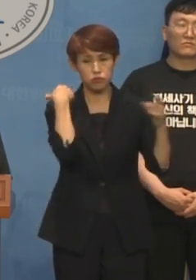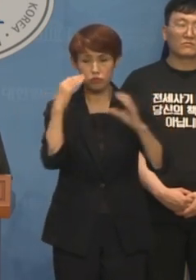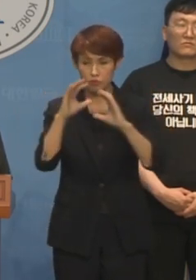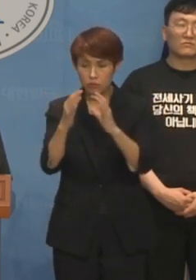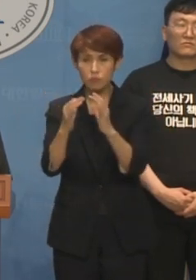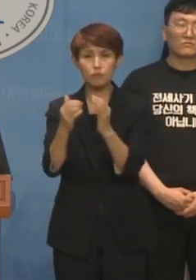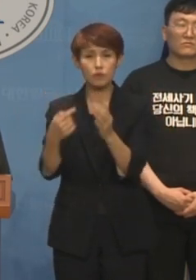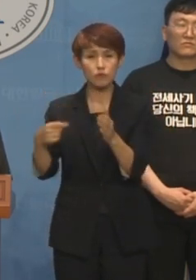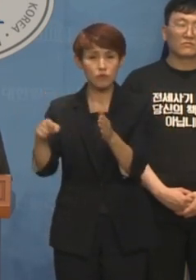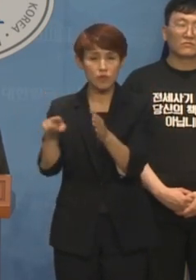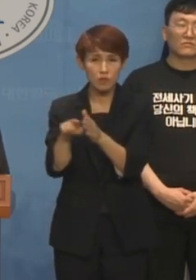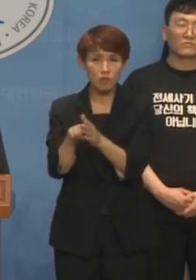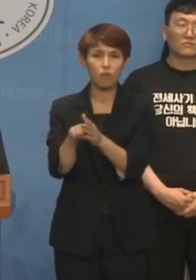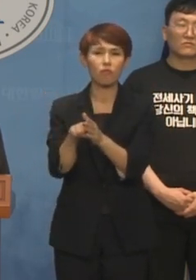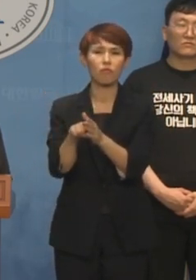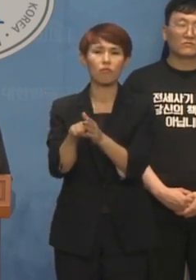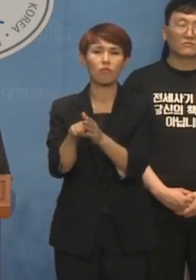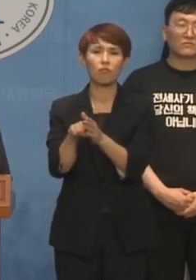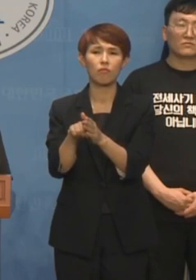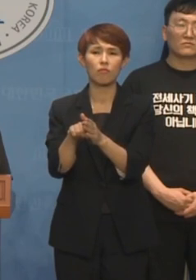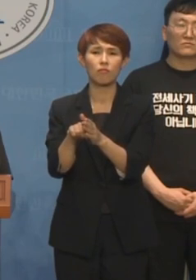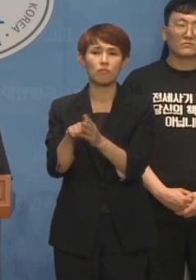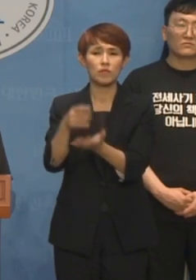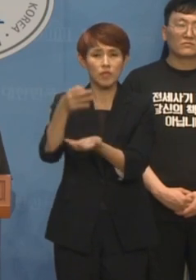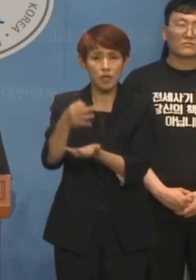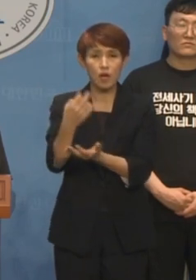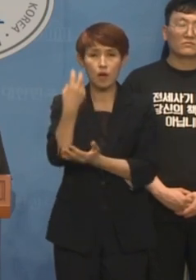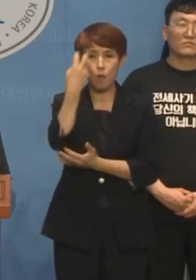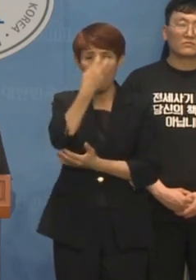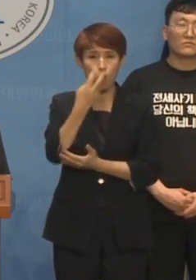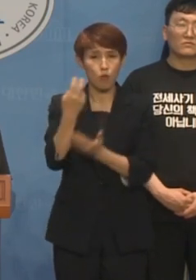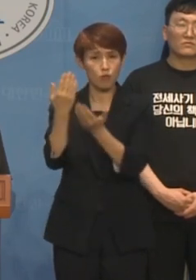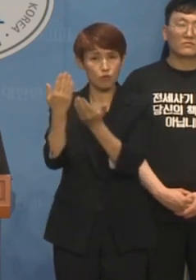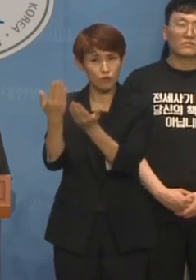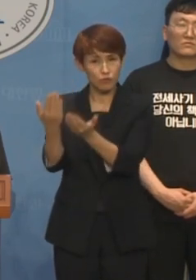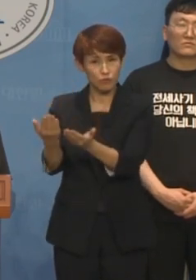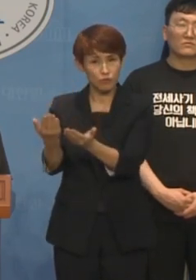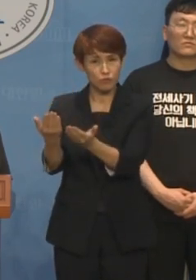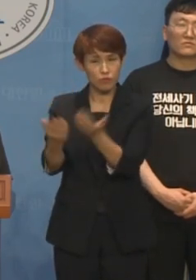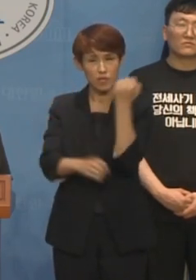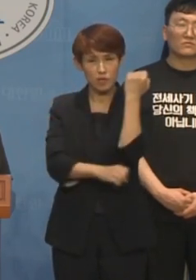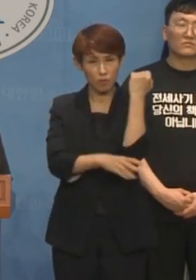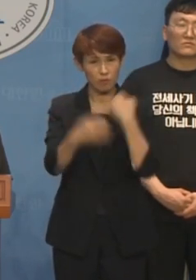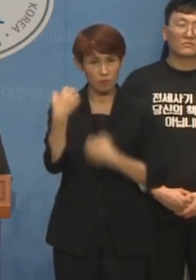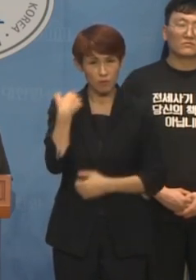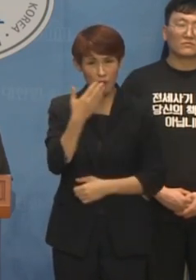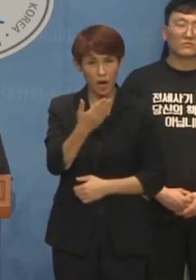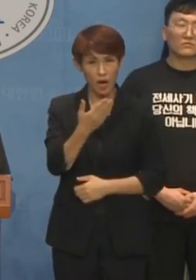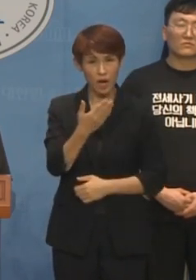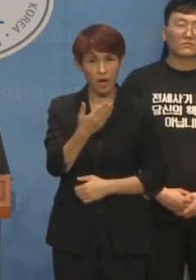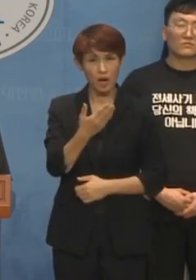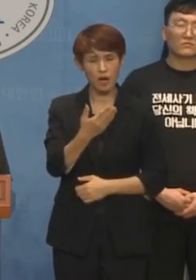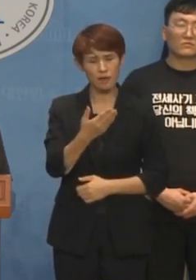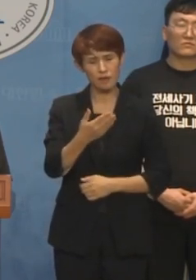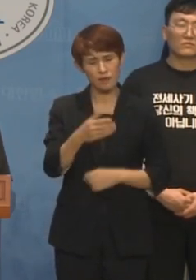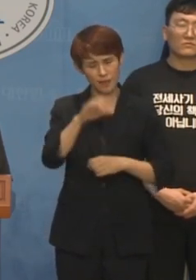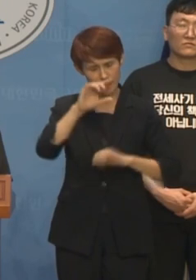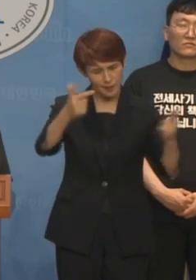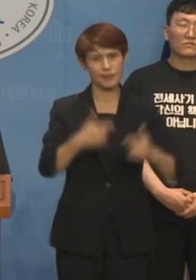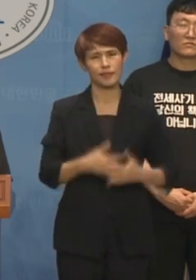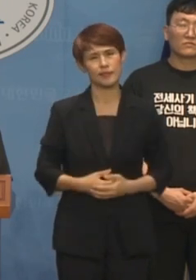국민의 안녕과 재산과 보호를 한다는 이 기본 의무에 충실하다 하실 수 있겠습니까?